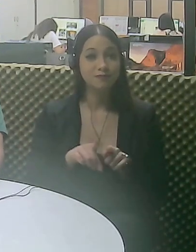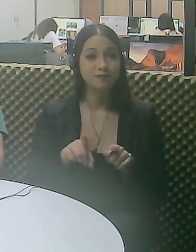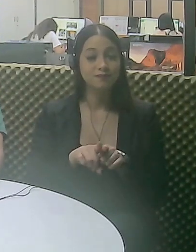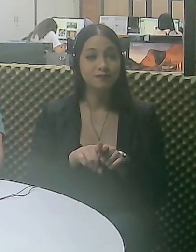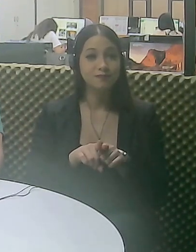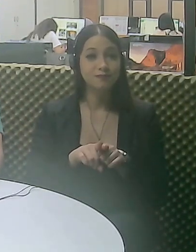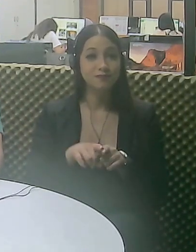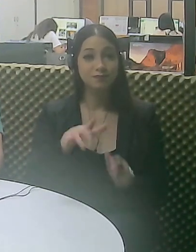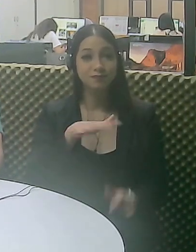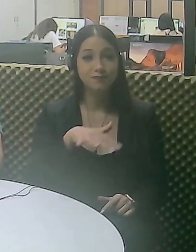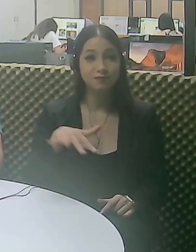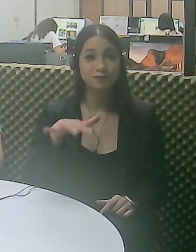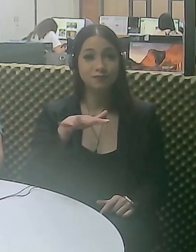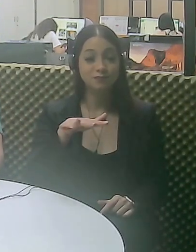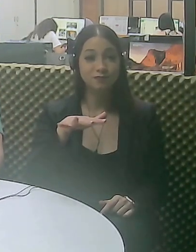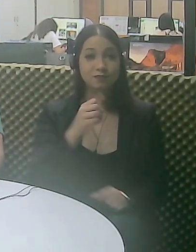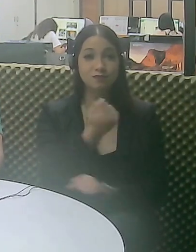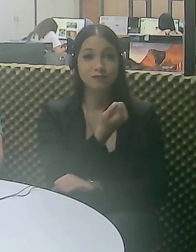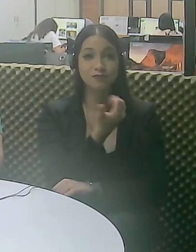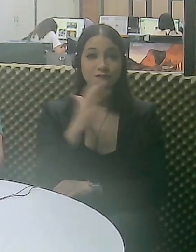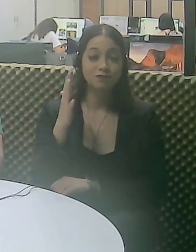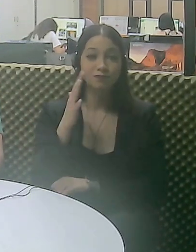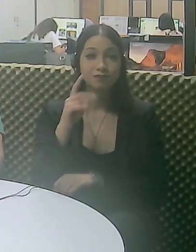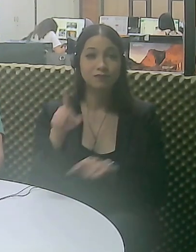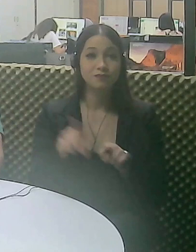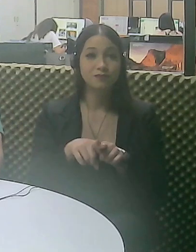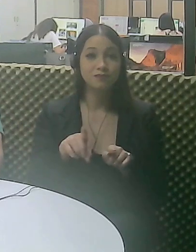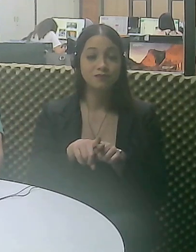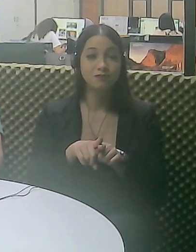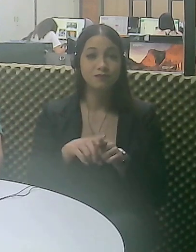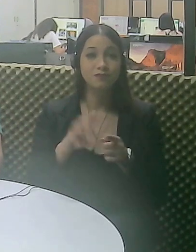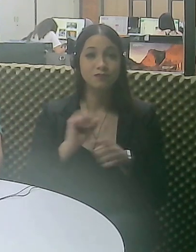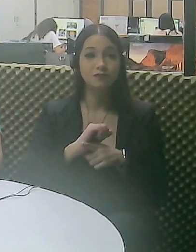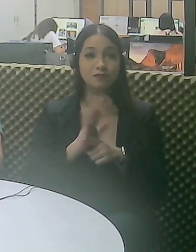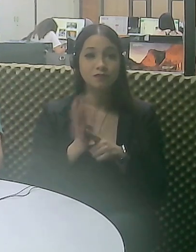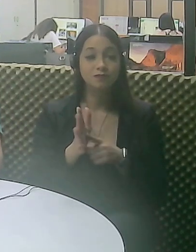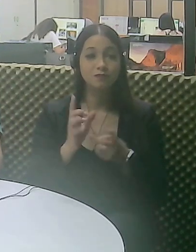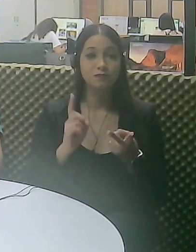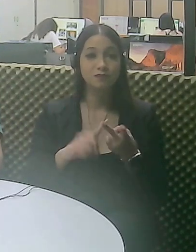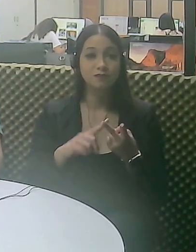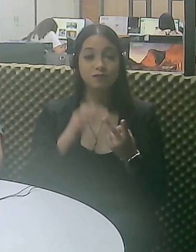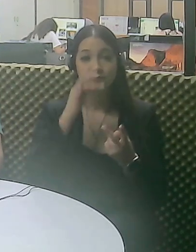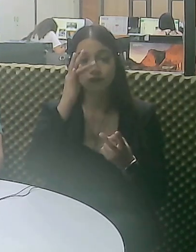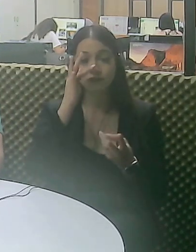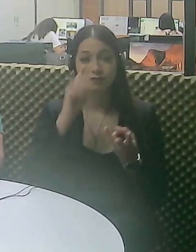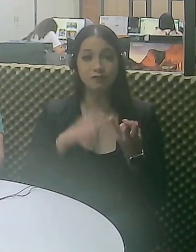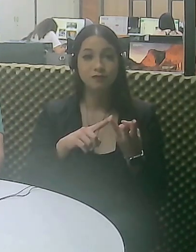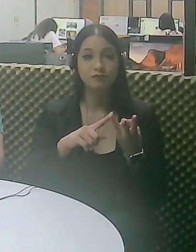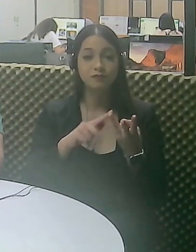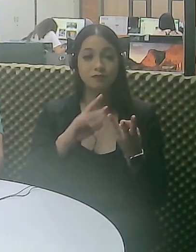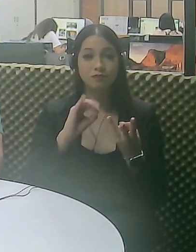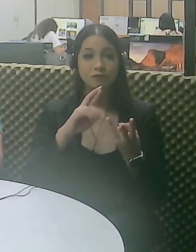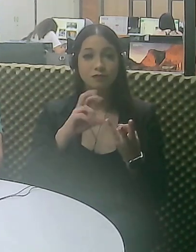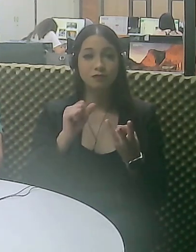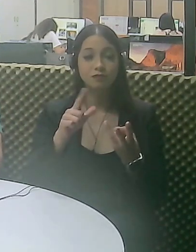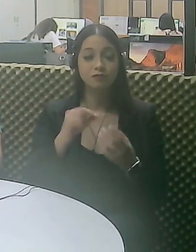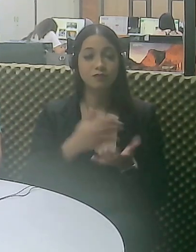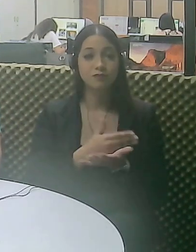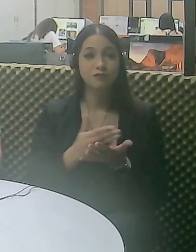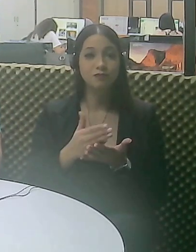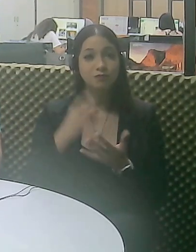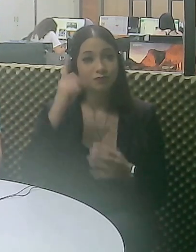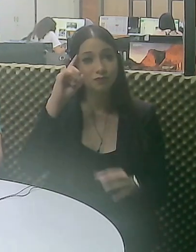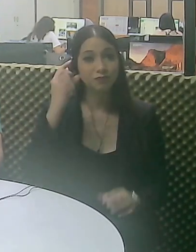há ambientes de agrofloresta e com culturas do trigo, sorgo e girassol. O Camaro 2023 começa no